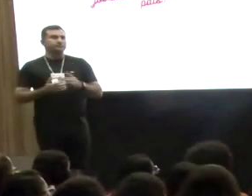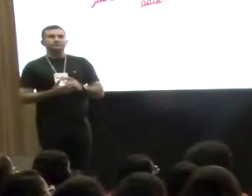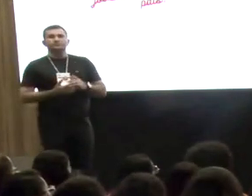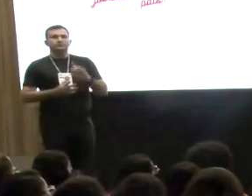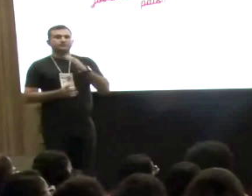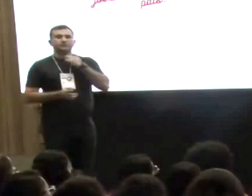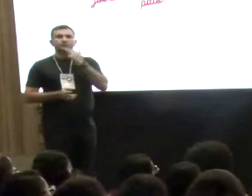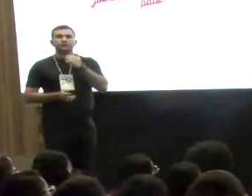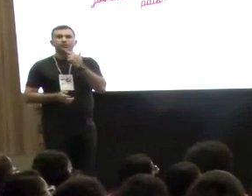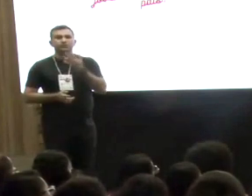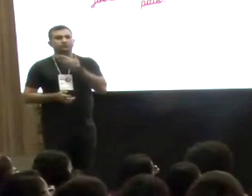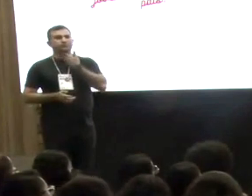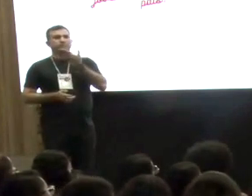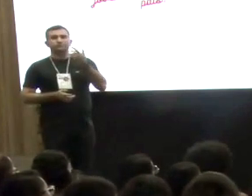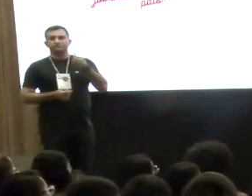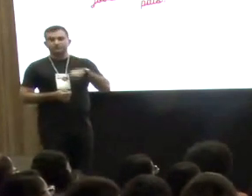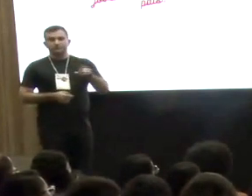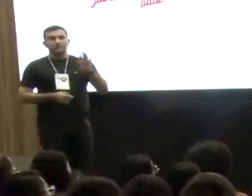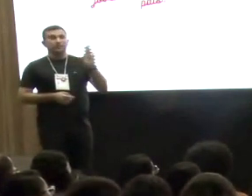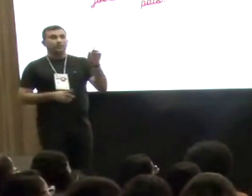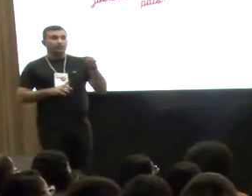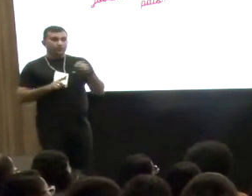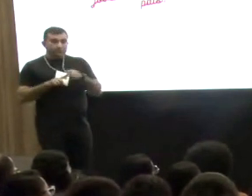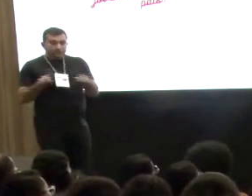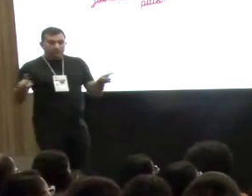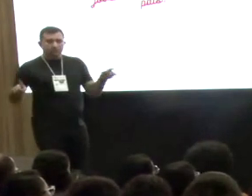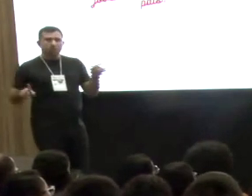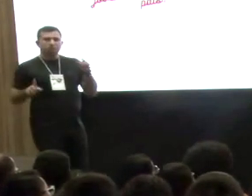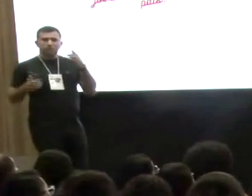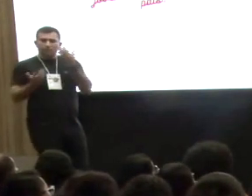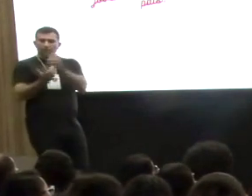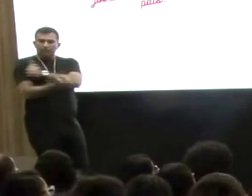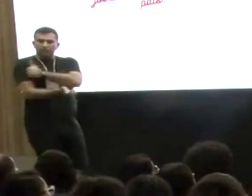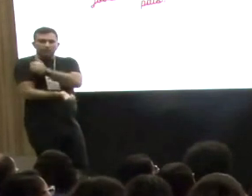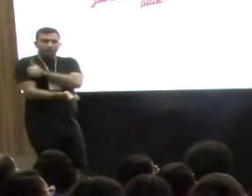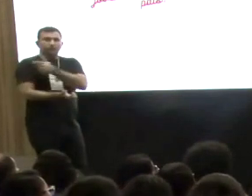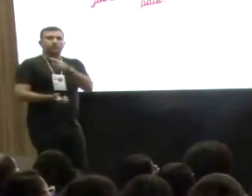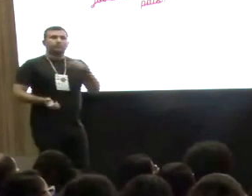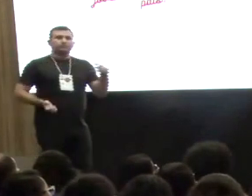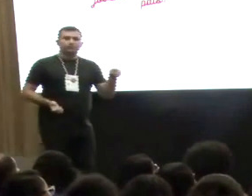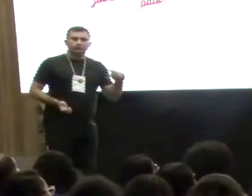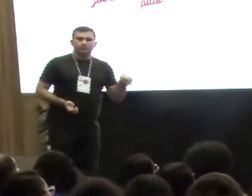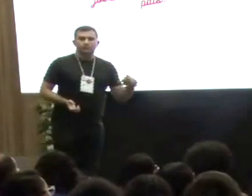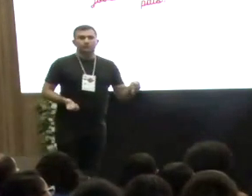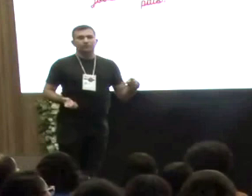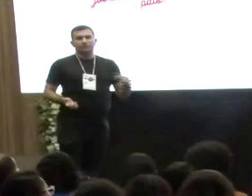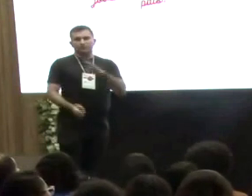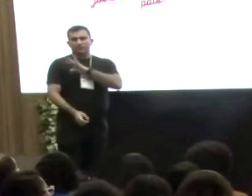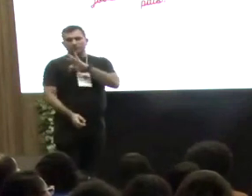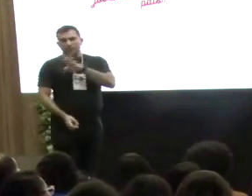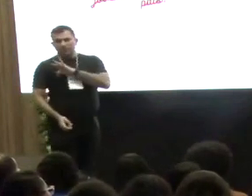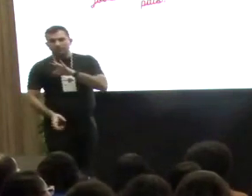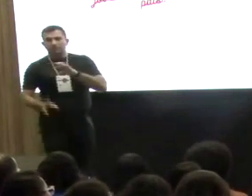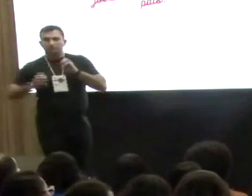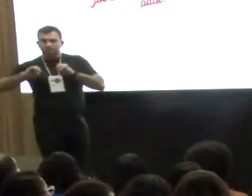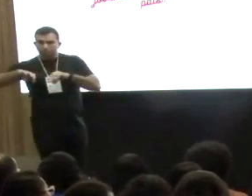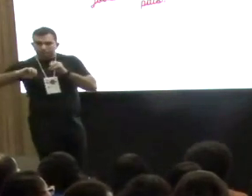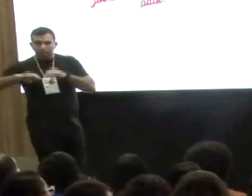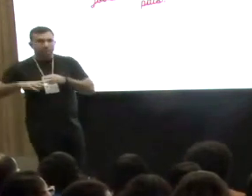sobre isso. Na condição de estudante, na condição de professor, na condição de técnico